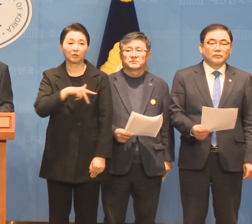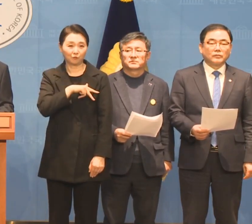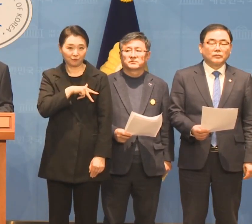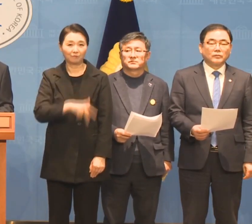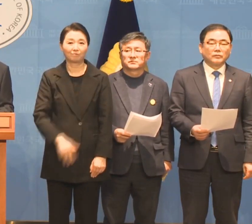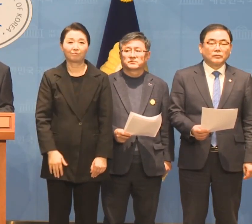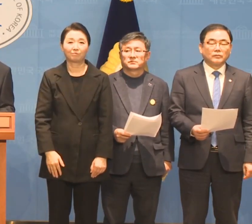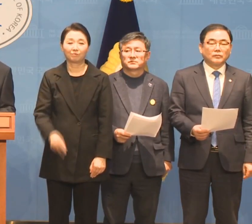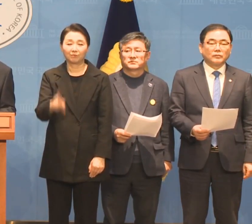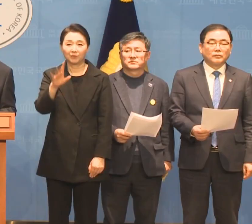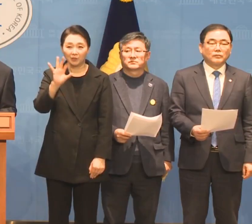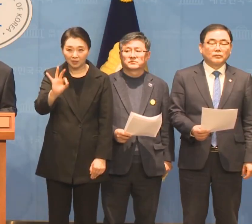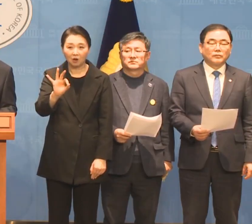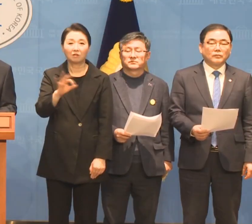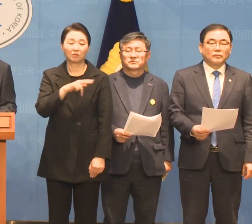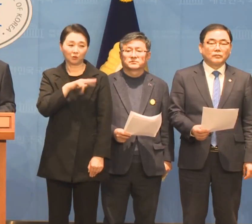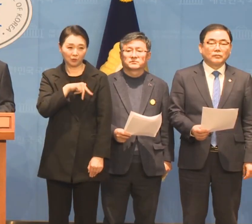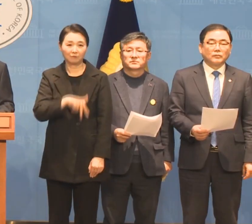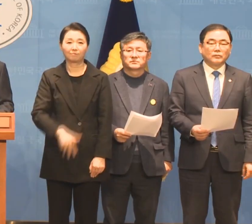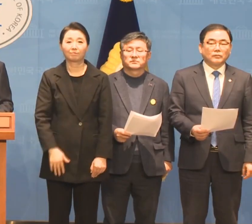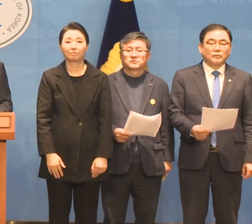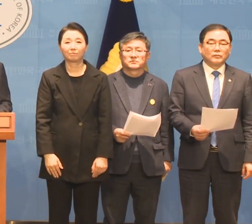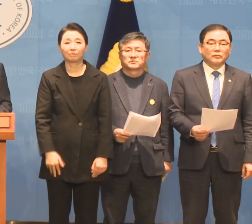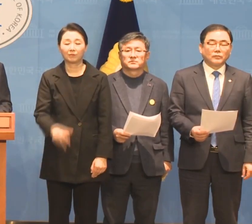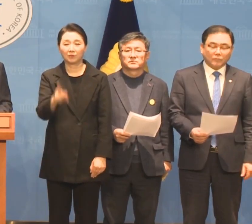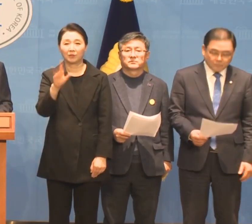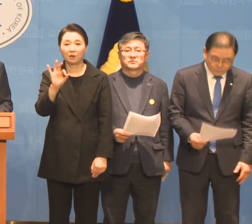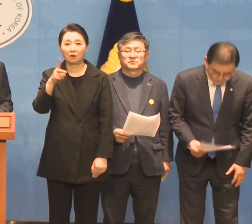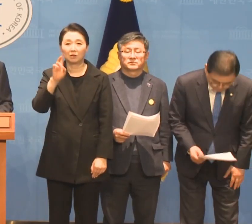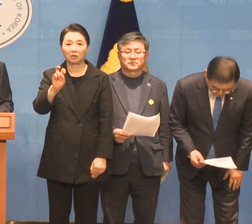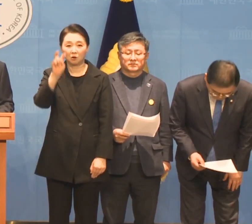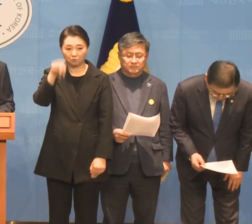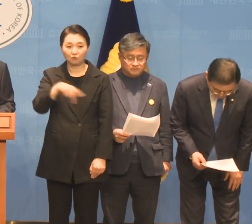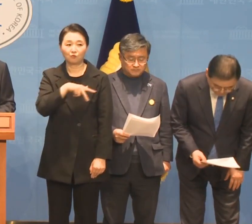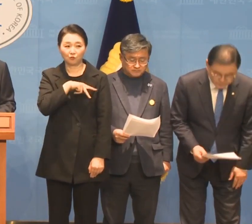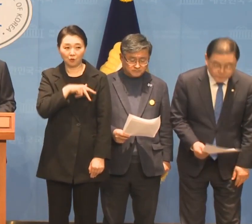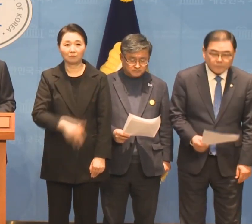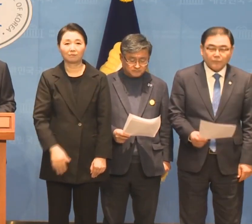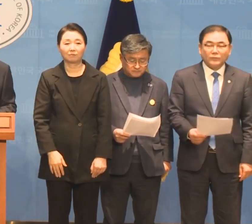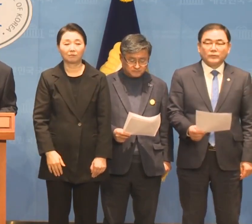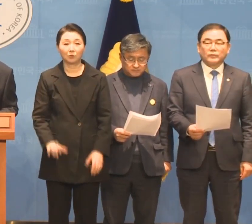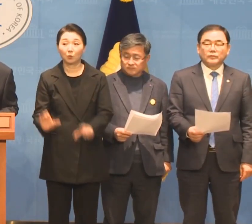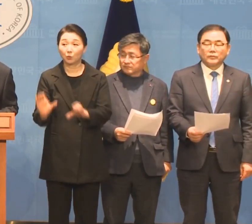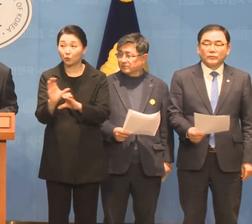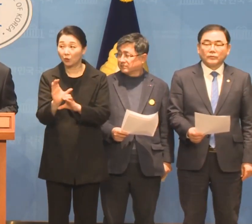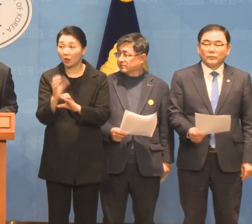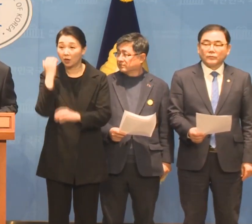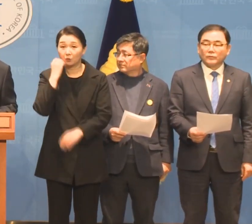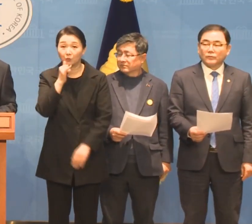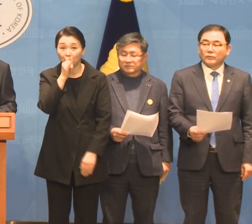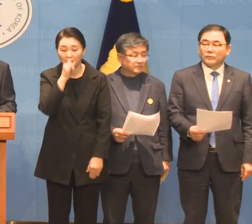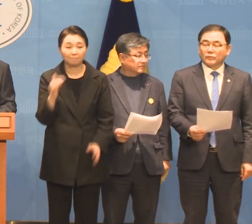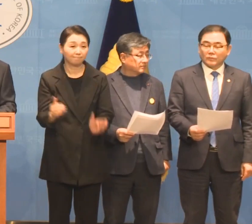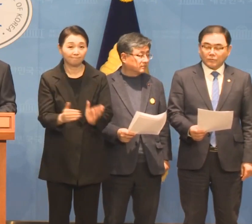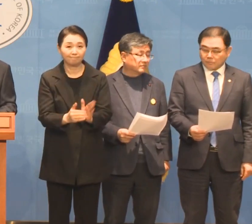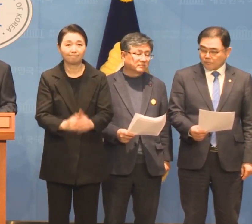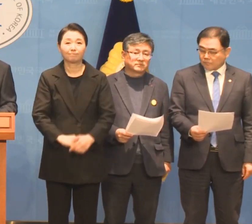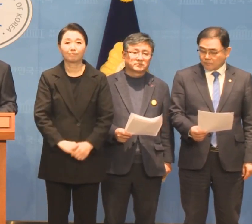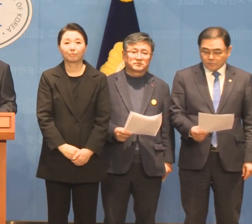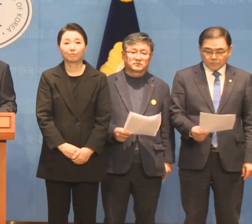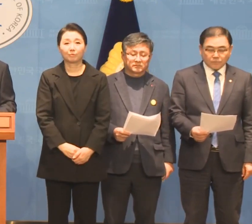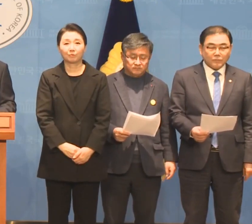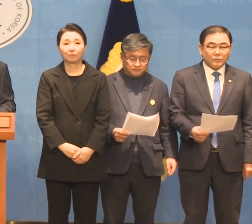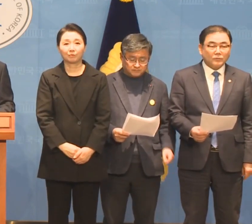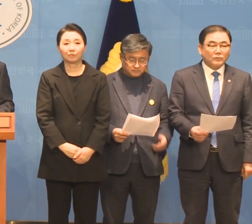오셨습니다. 정진욱 의원님 오셨습니다. 그리고 허성무 의원님 오셨습니다. 그 뒤에 추가로 오신 분 있나요? 다 됐죠? 네.